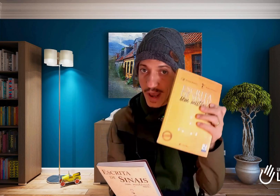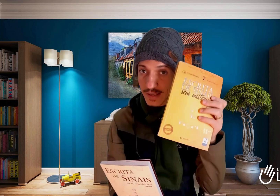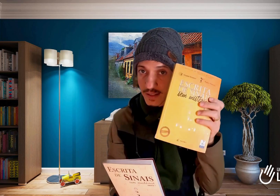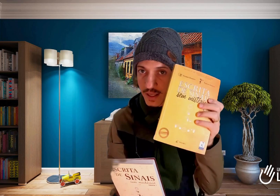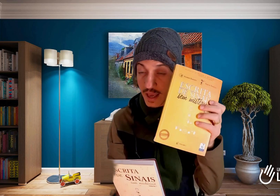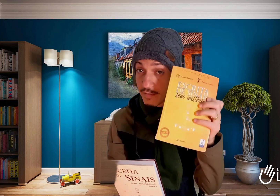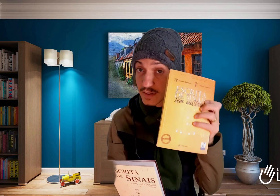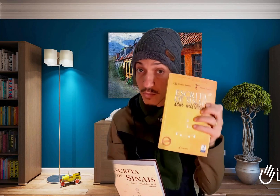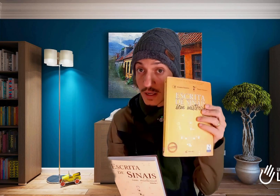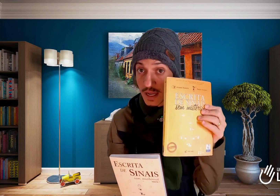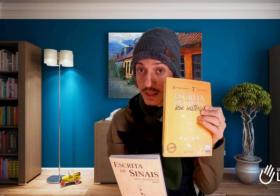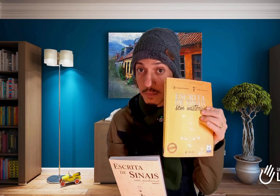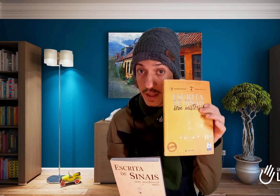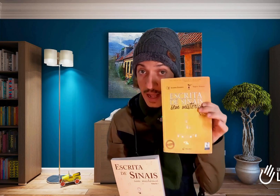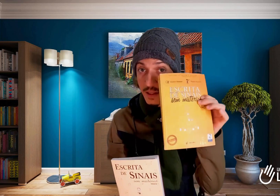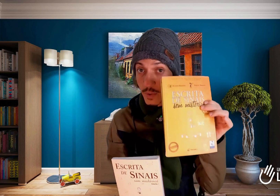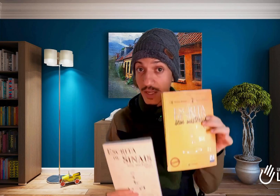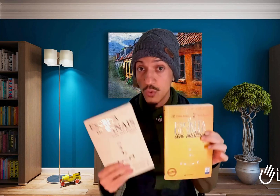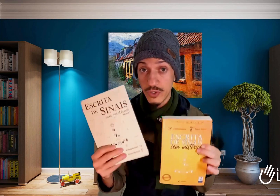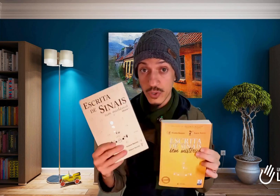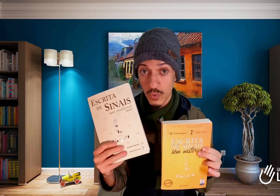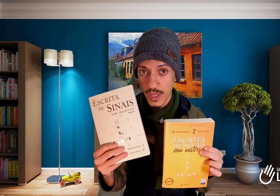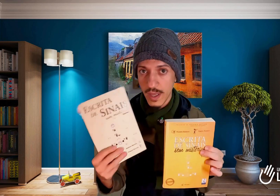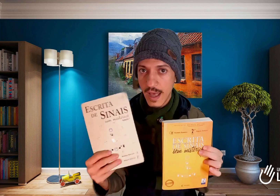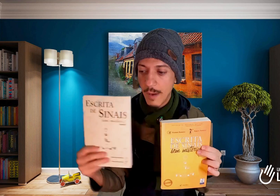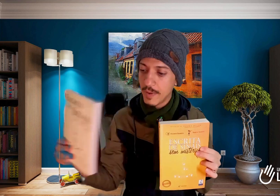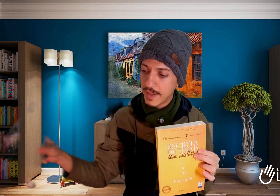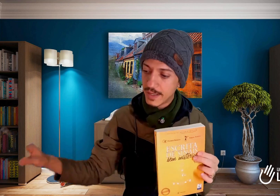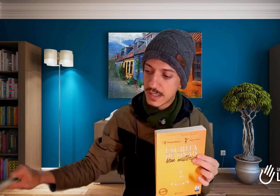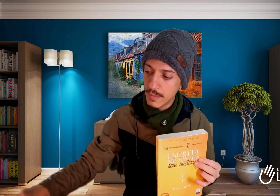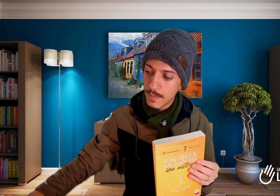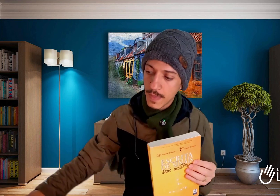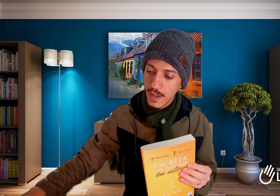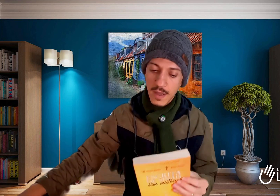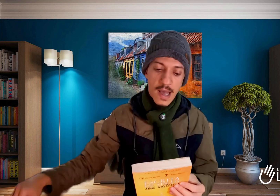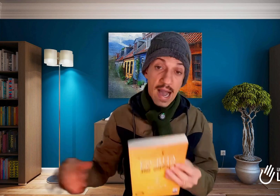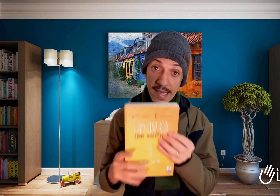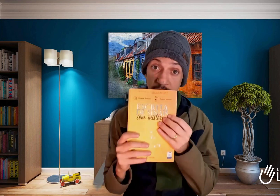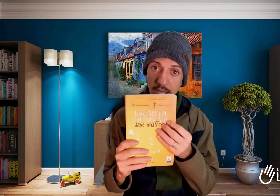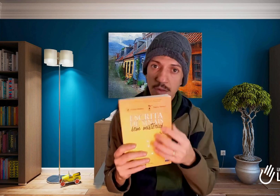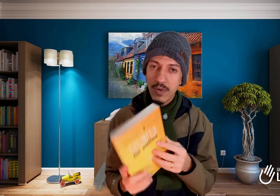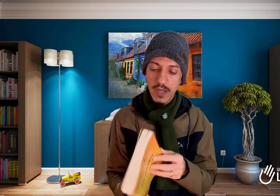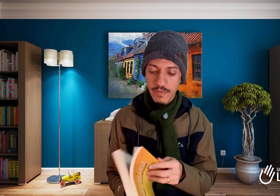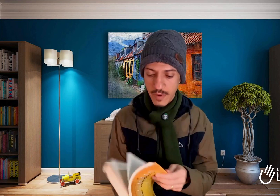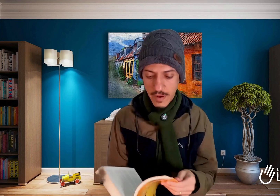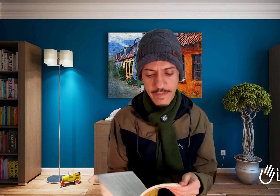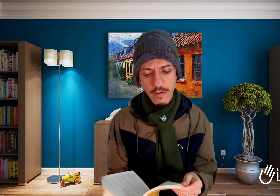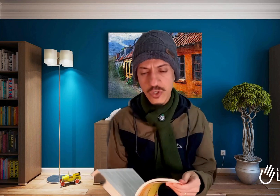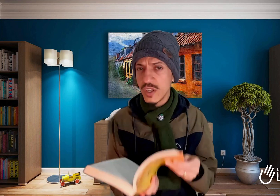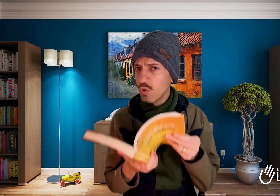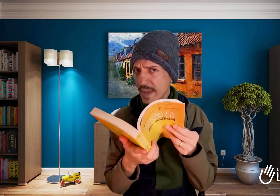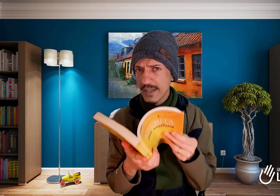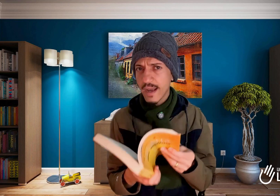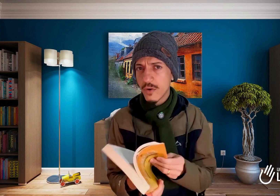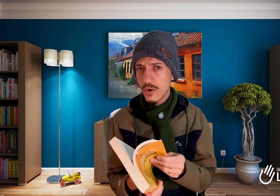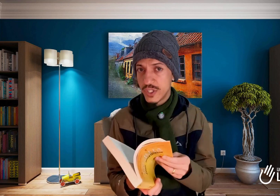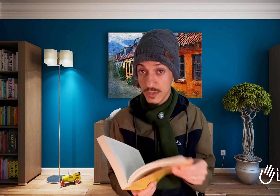daqui é revista atualizada e ampliada, então ela substitui a primeira edição. Aqui no livro falam de inúmeras tecnologias nos